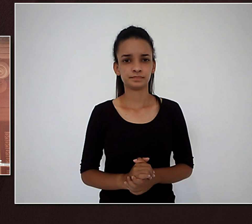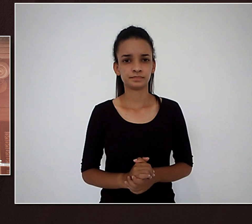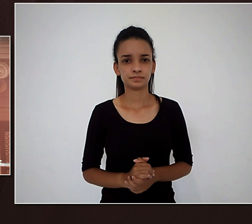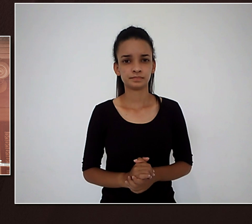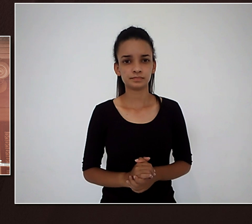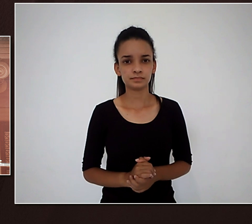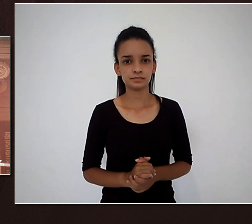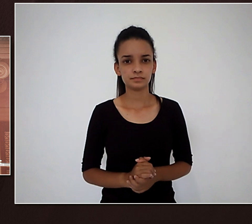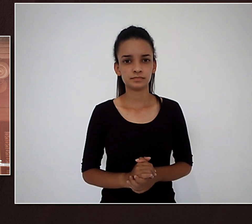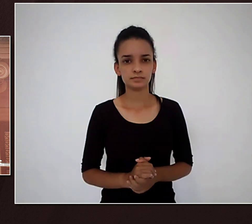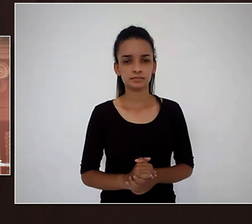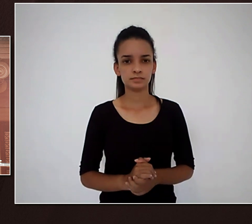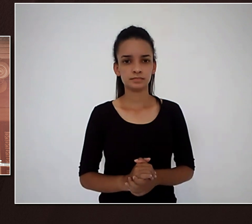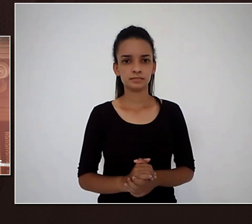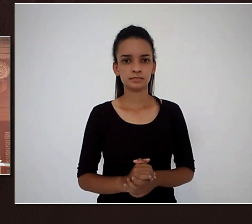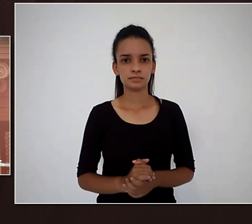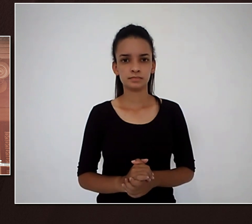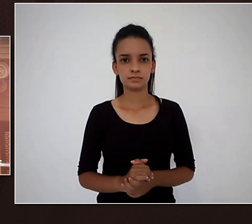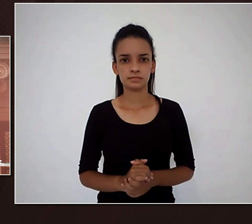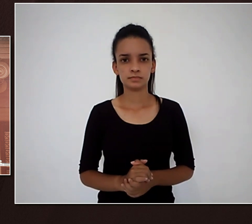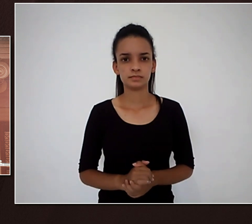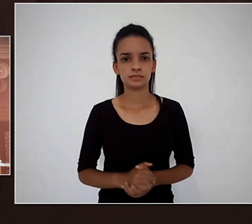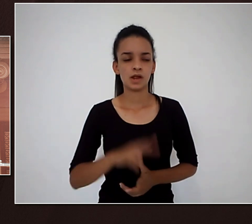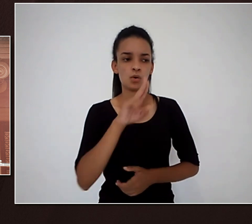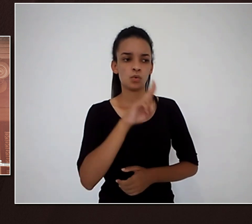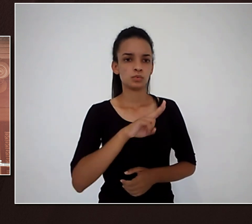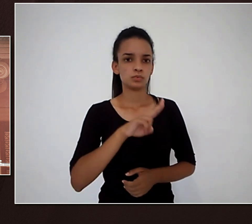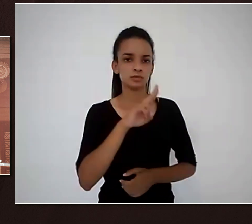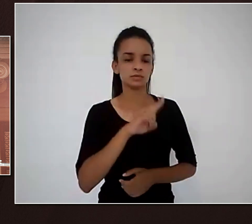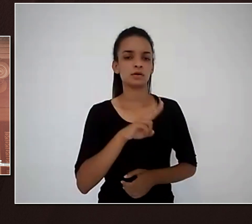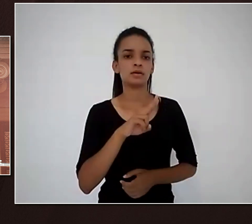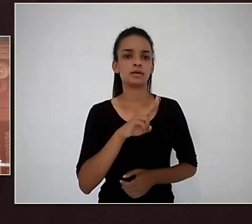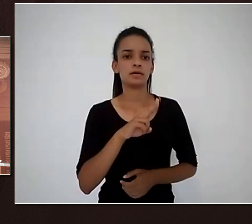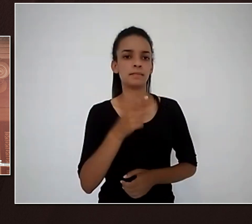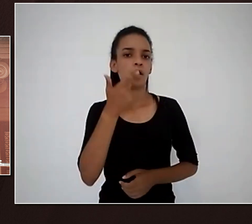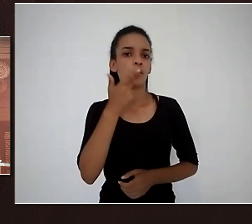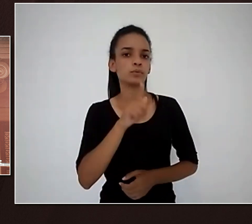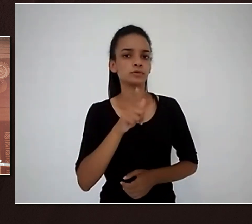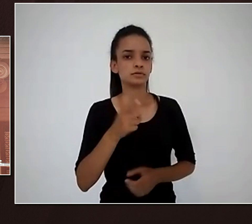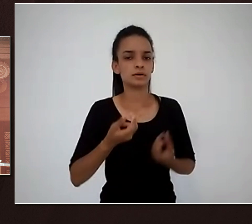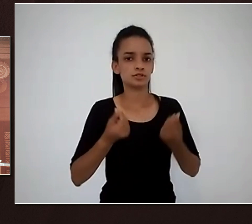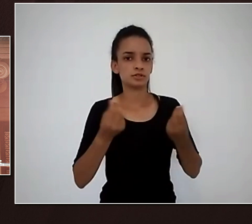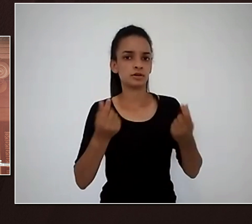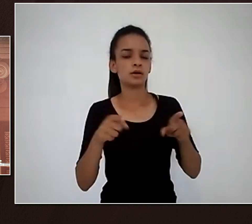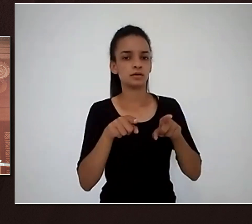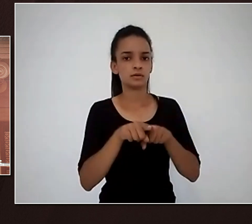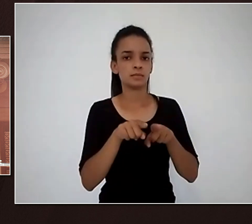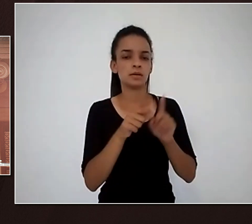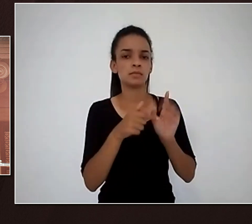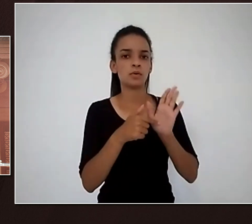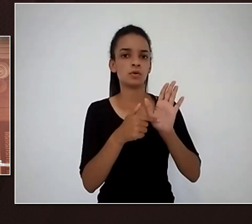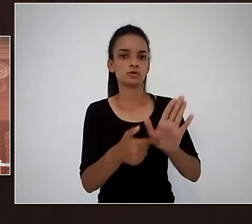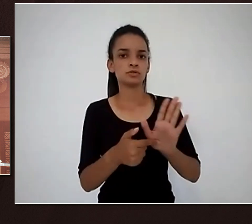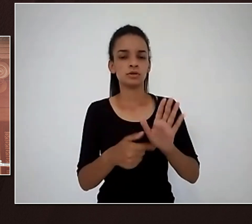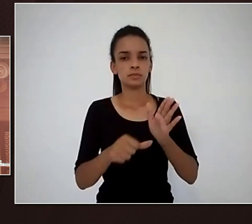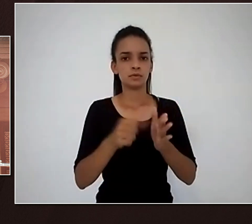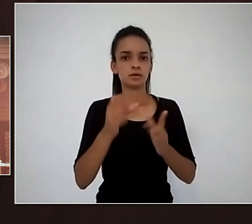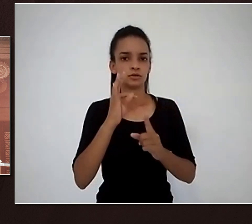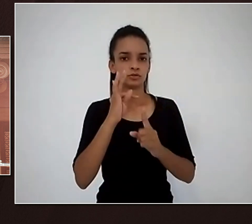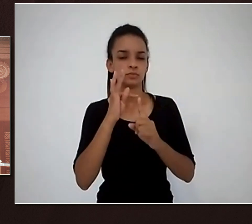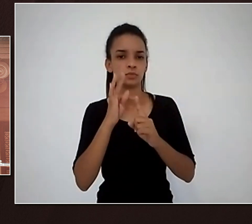piedade como fonte de lucro, 1 Timóteo 6:5, histórias mentirosas sobre a origem do povo